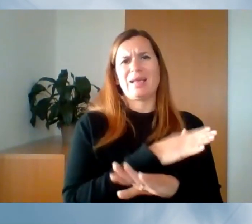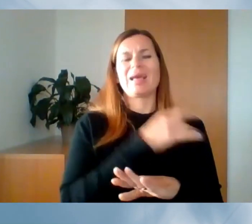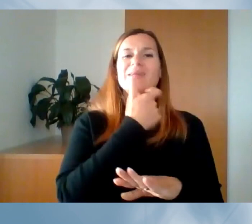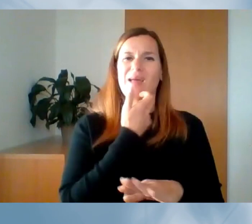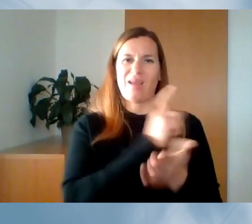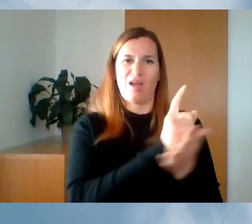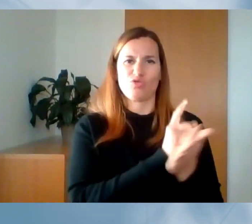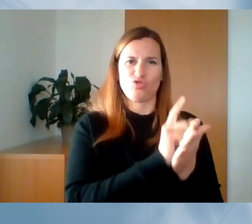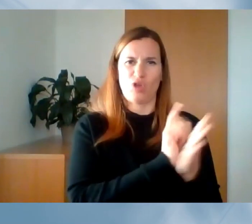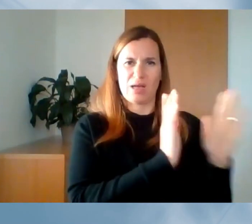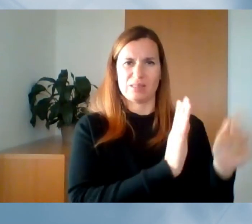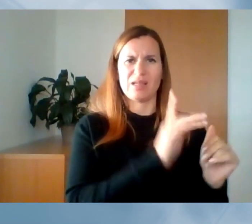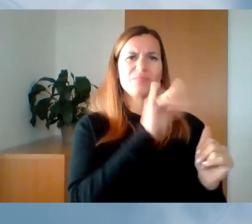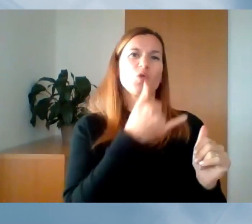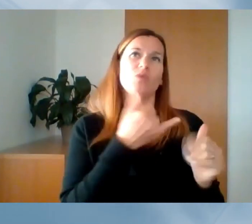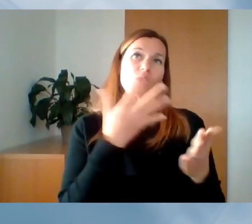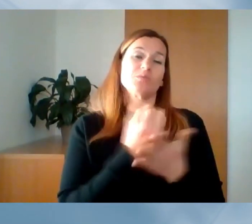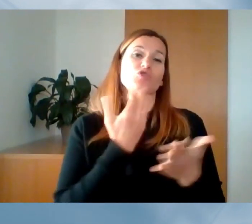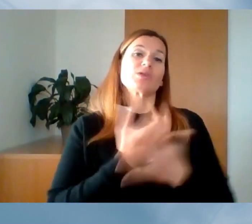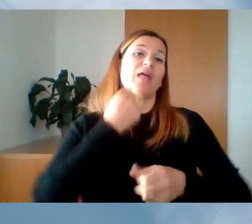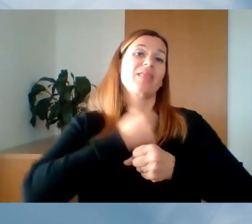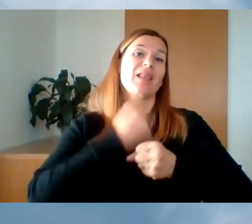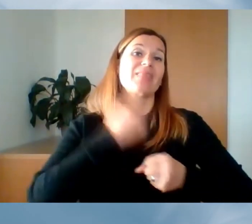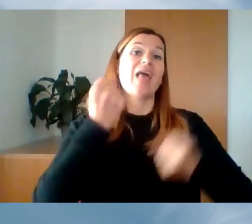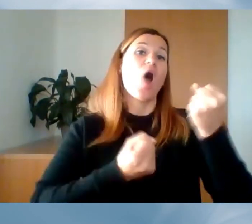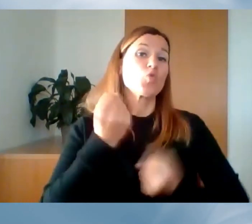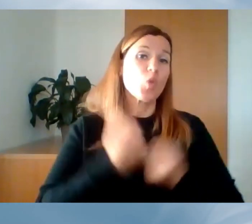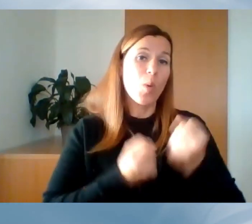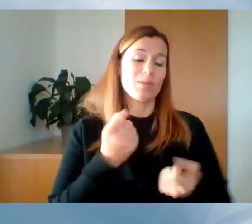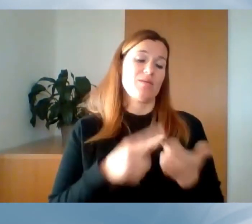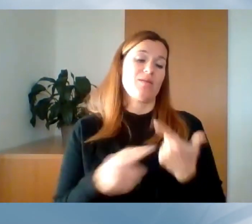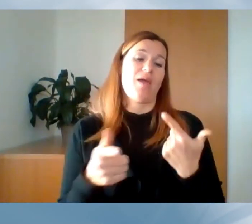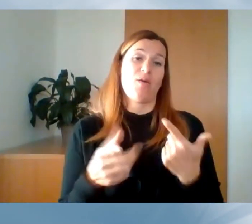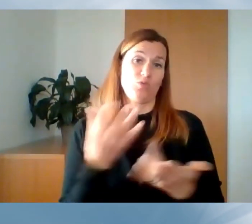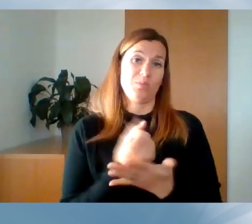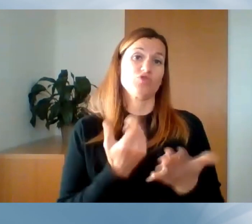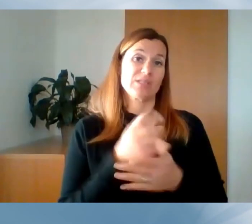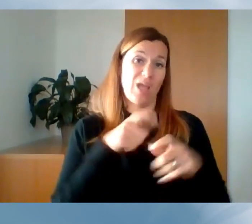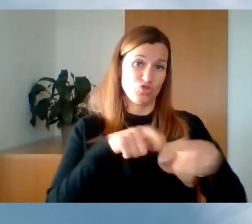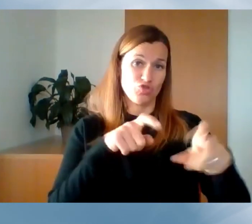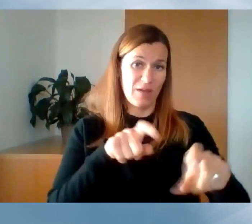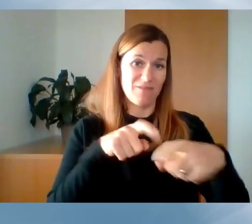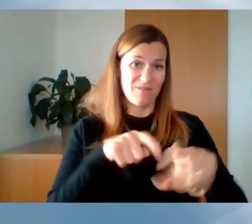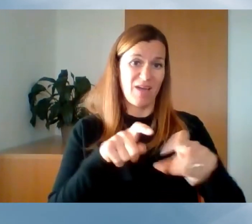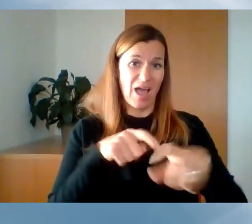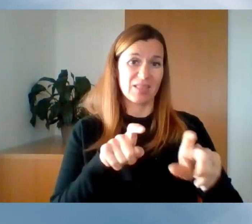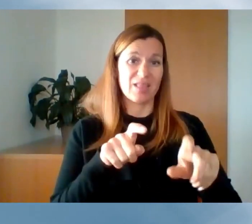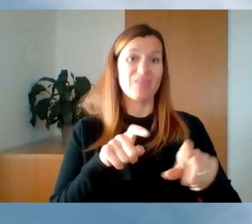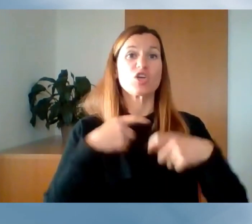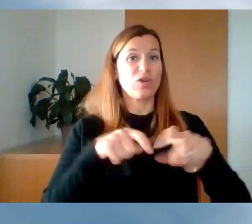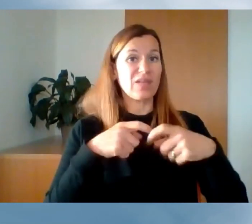polpreteklega časa, ki je uspešen za avtomobile delati, ki je uspešen za šivati,